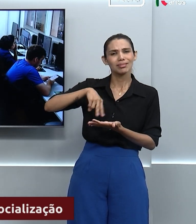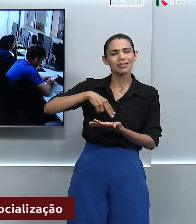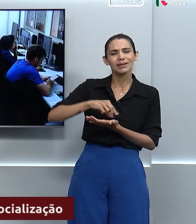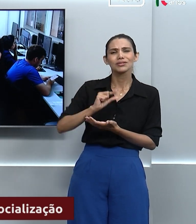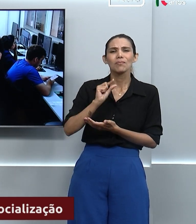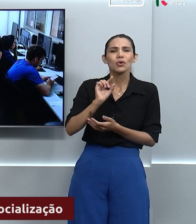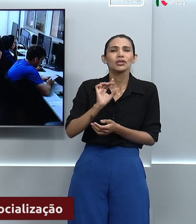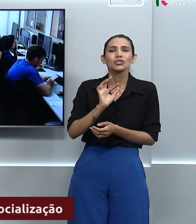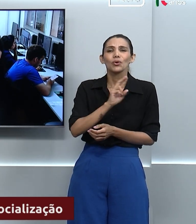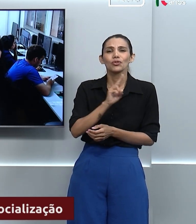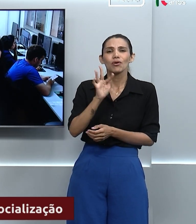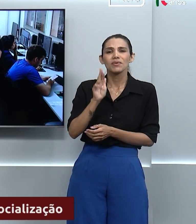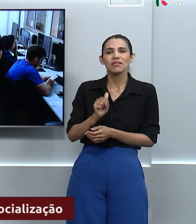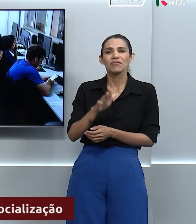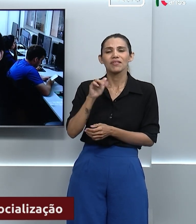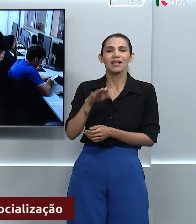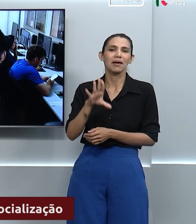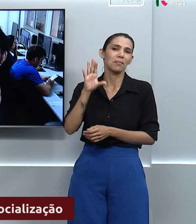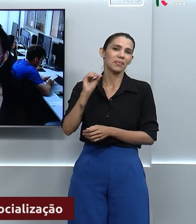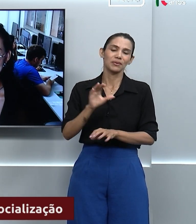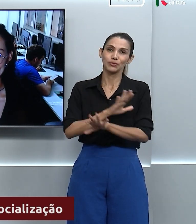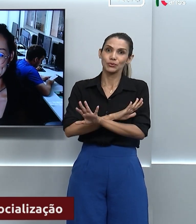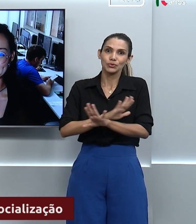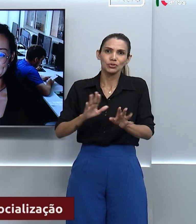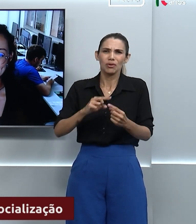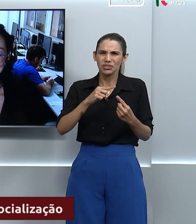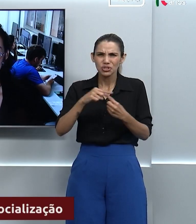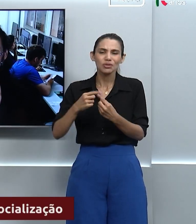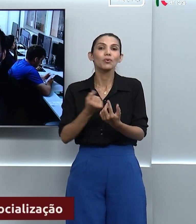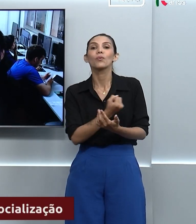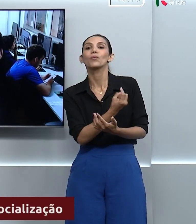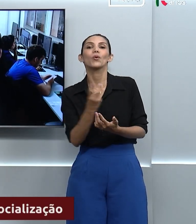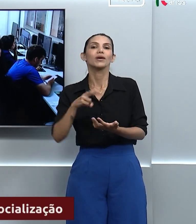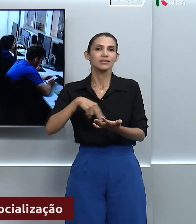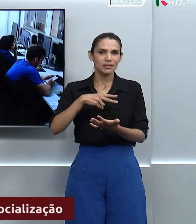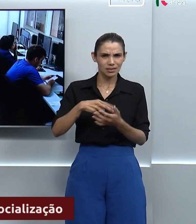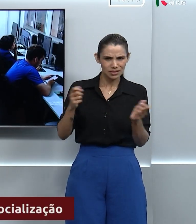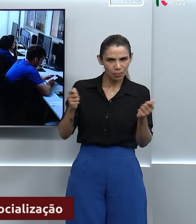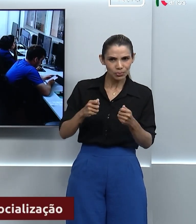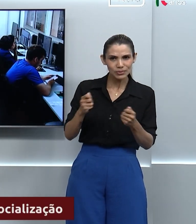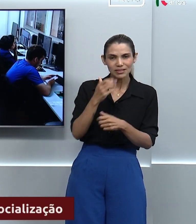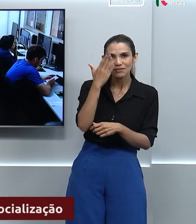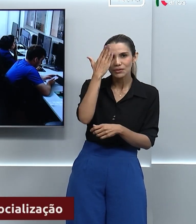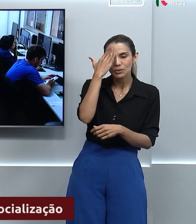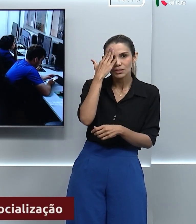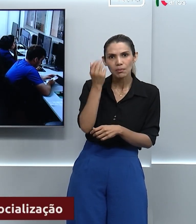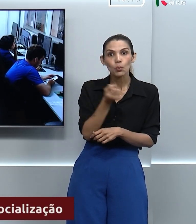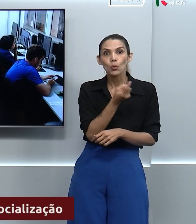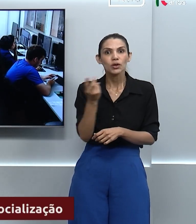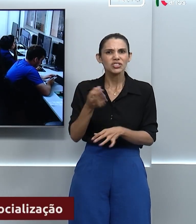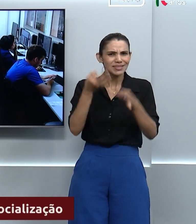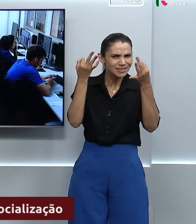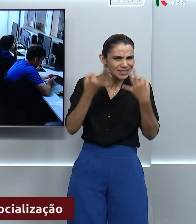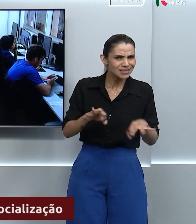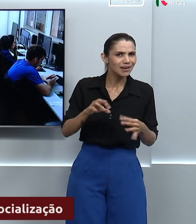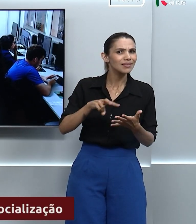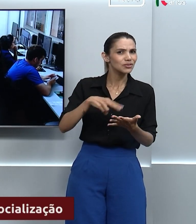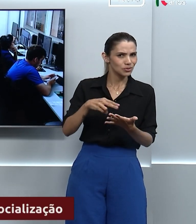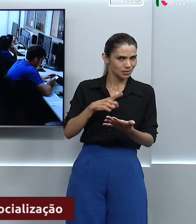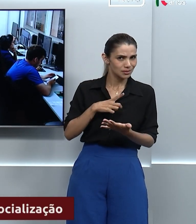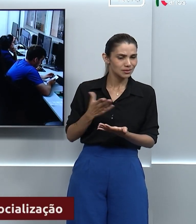mas não tenho ideia de quantas além do flamenco existem. Conta mais então pra gente. Dá pra ter assim um número preciso,